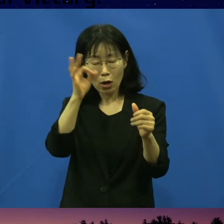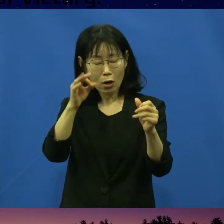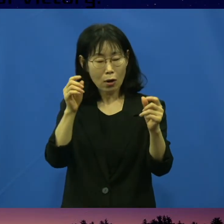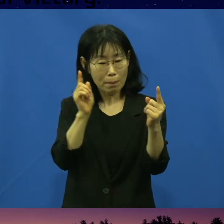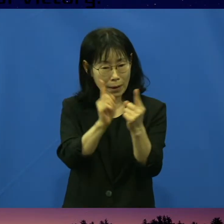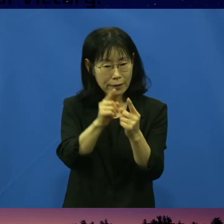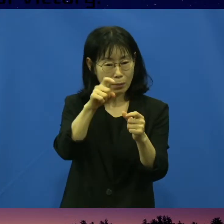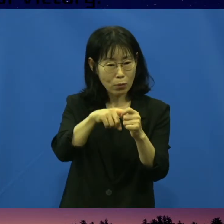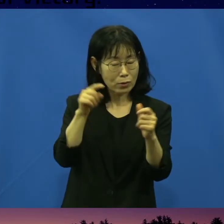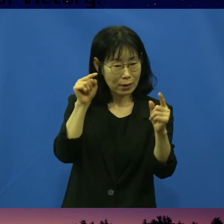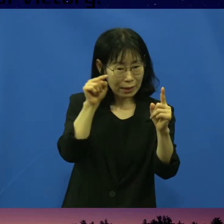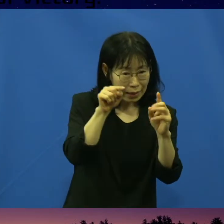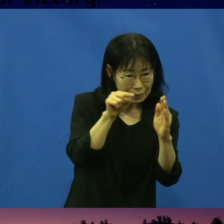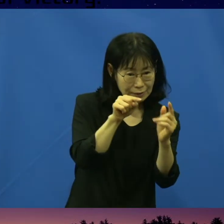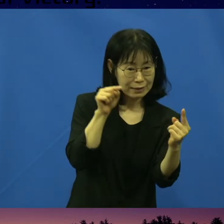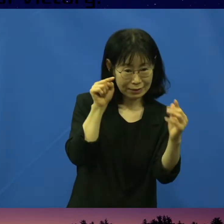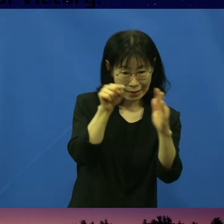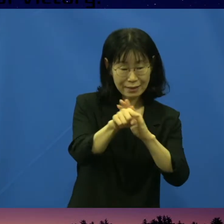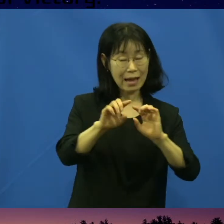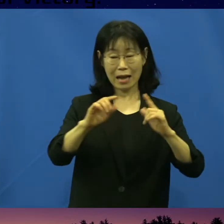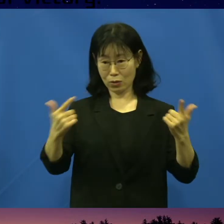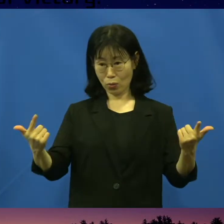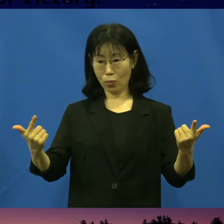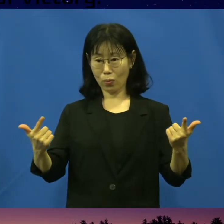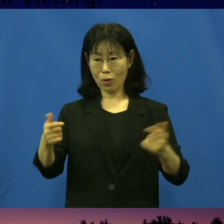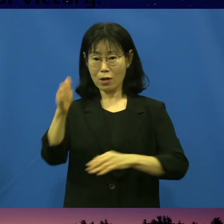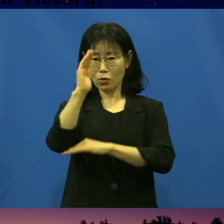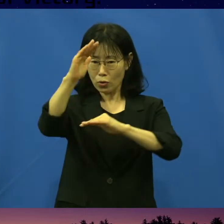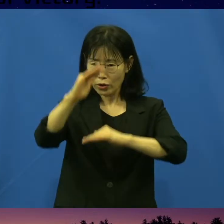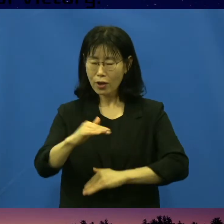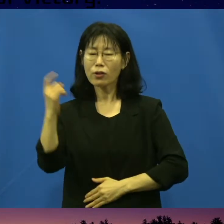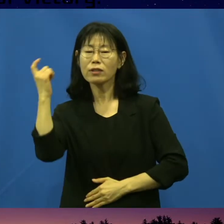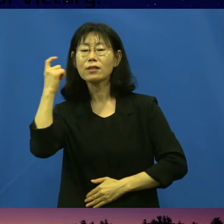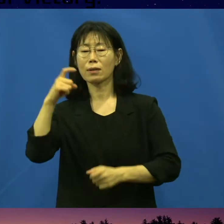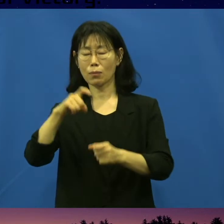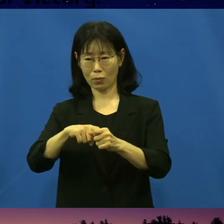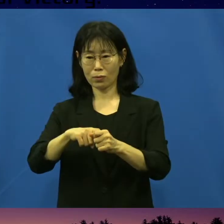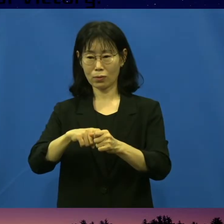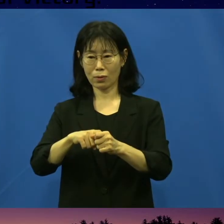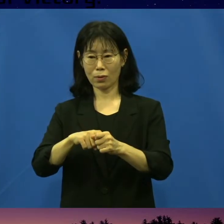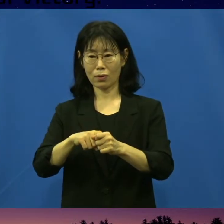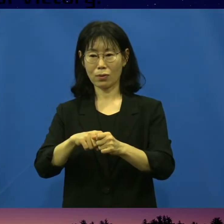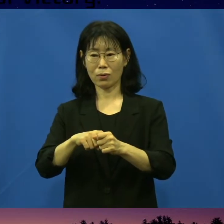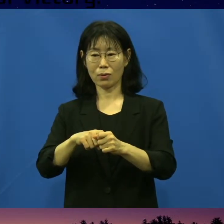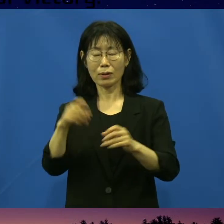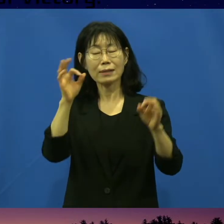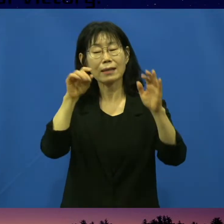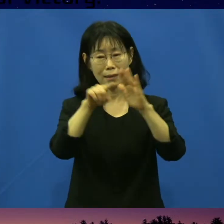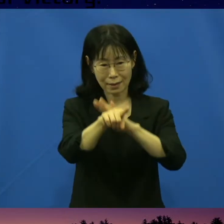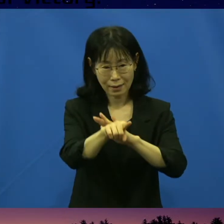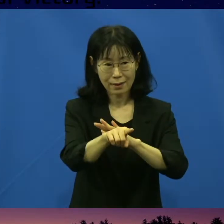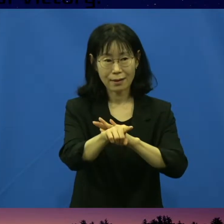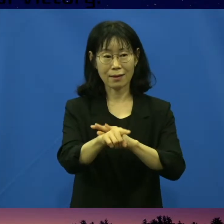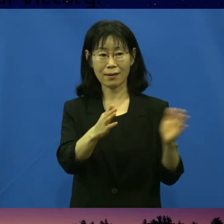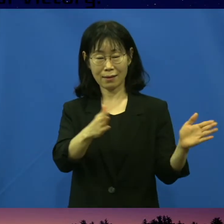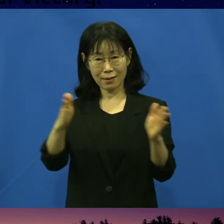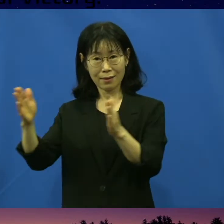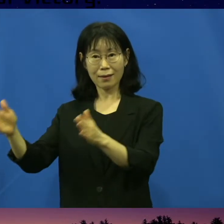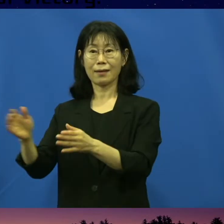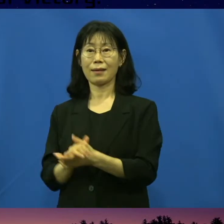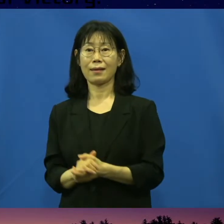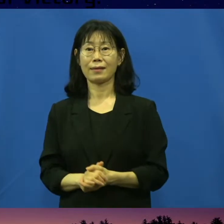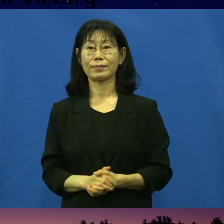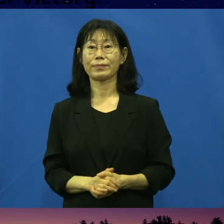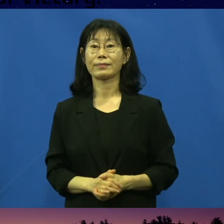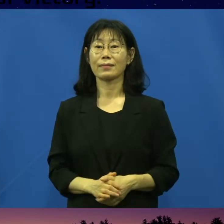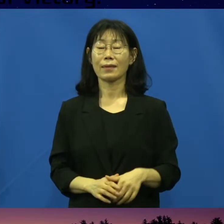자, 열이 나서 이제 돌아갔습니다. 딱 돌았었어요. 마차를 돌렸어요. 그때 나아만의 신하들이 개입을 합니다. 삼자가